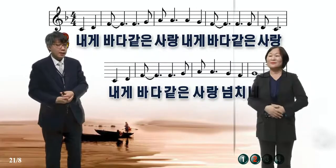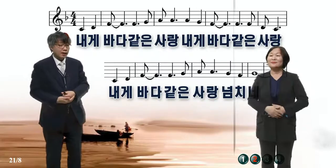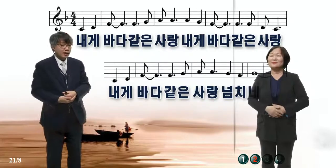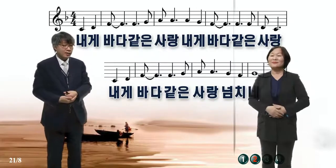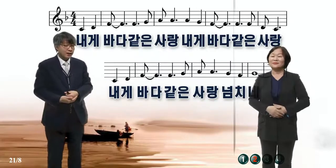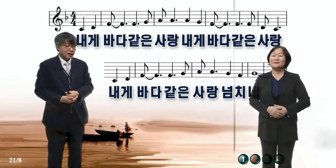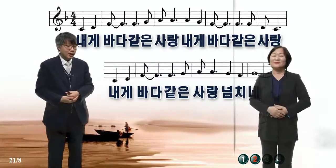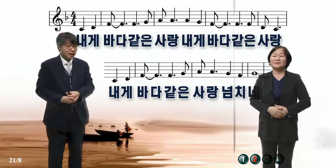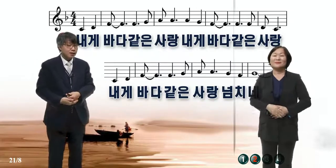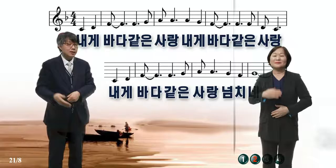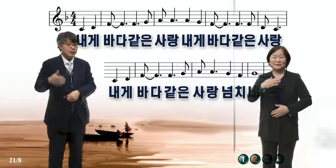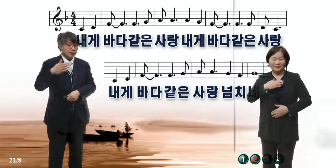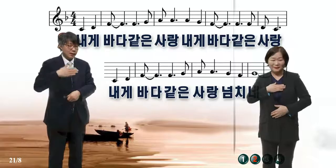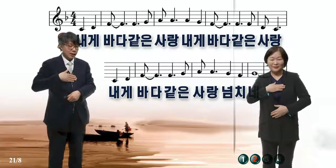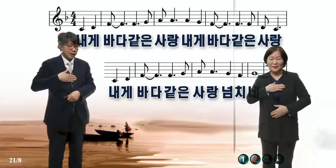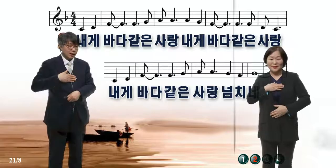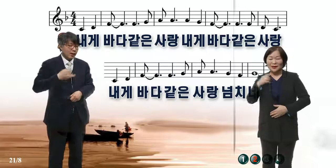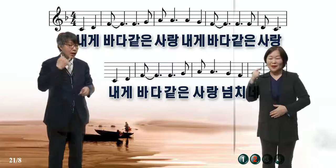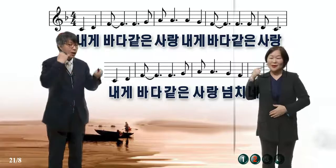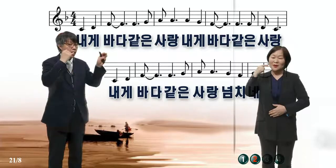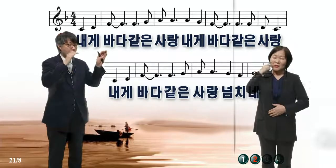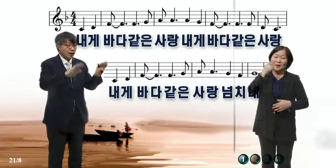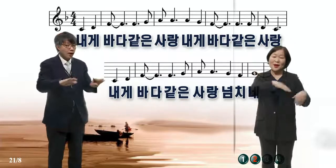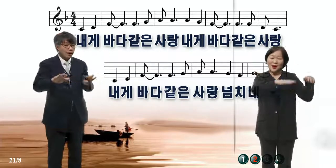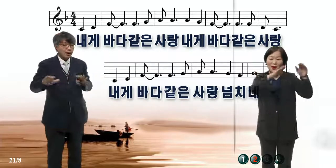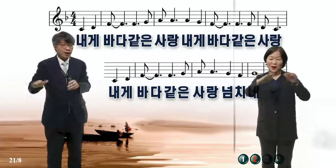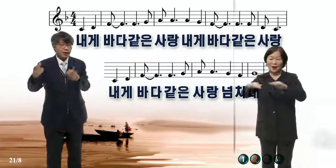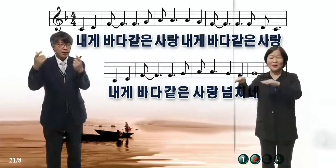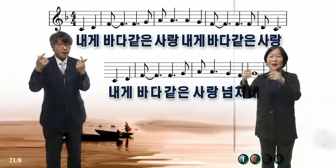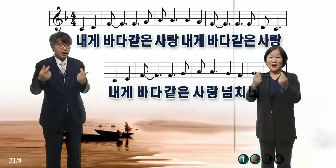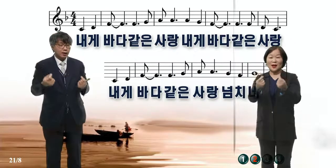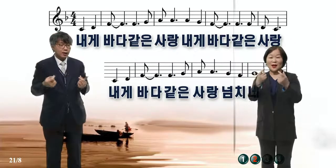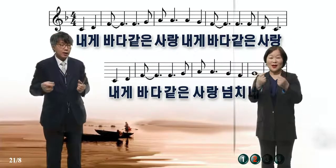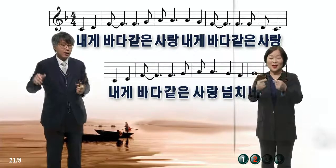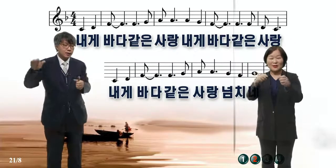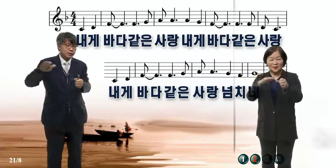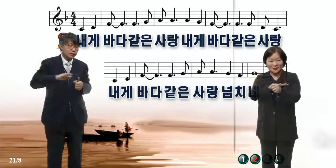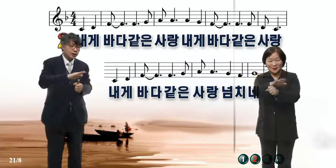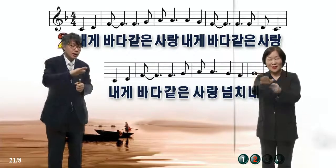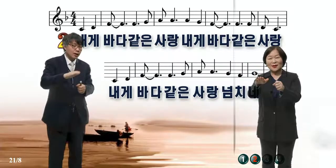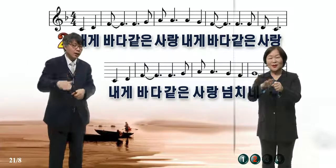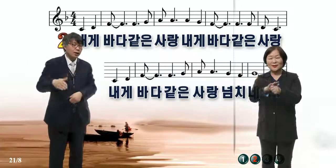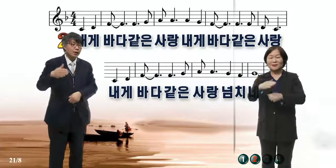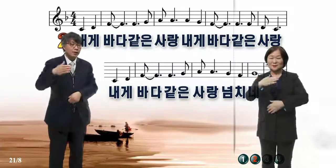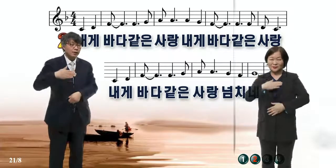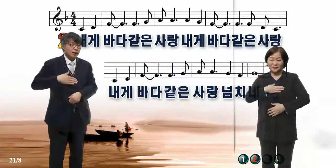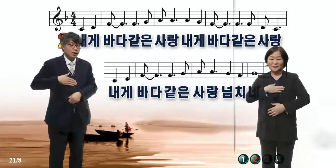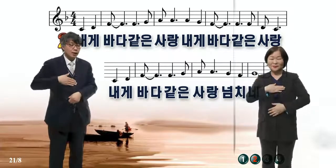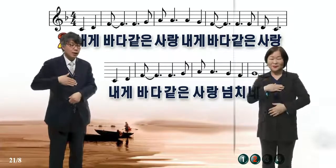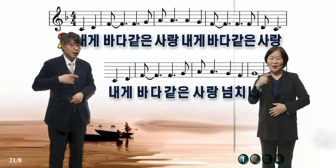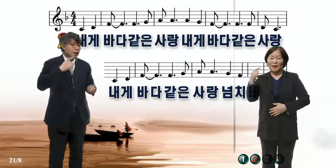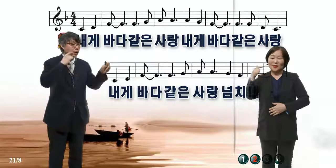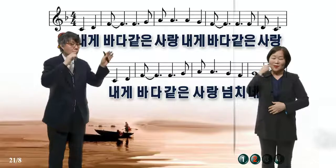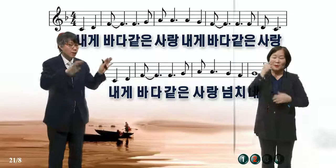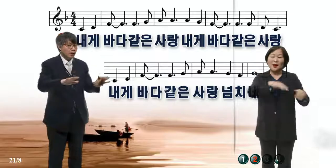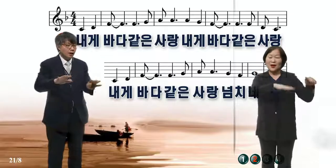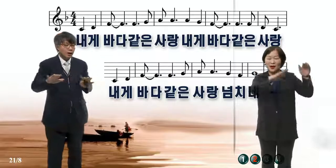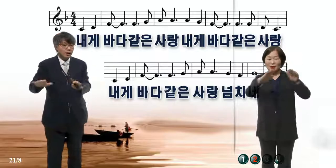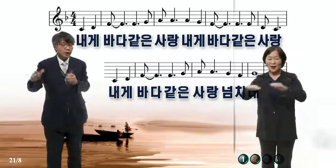바다 같은 사랑. 내게 바다 같은 사랑. 내게